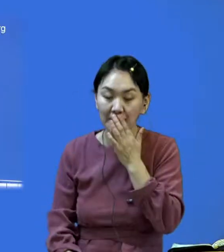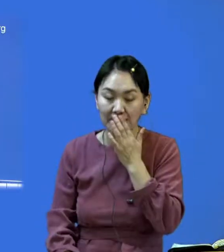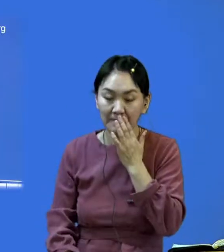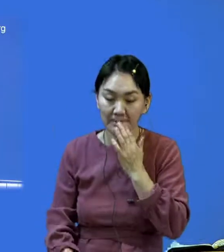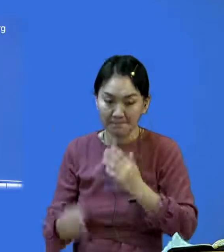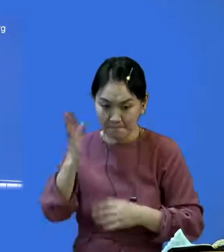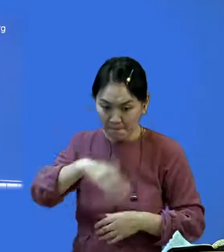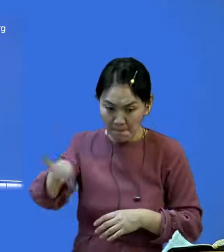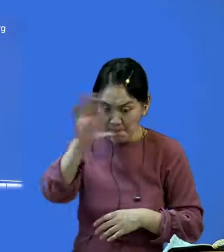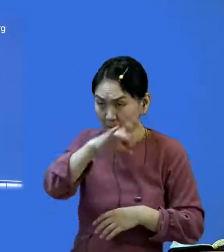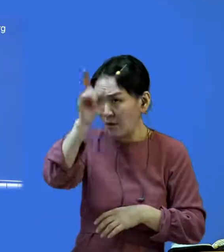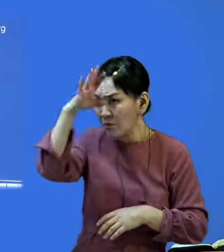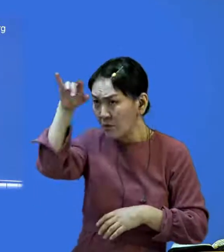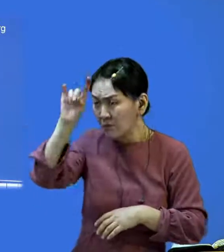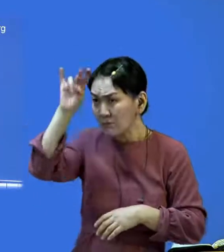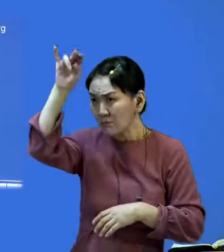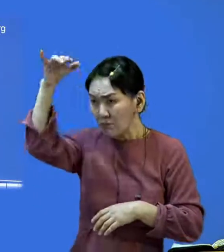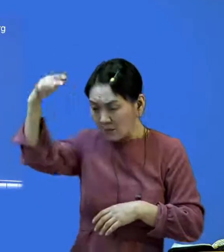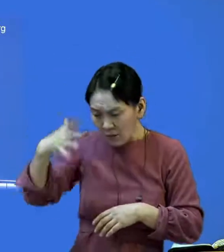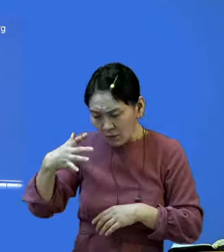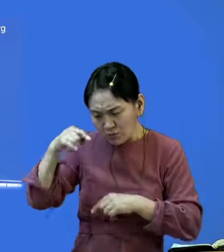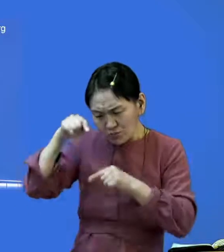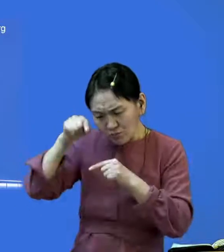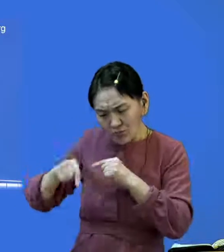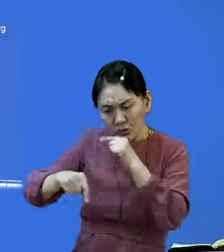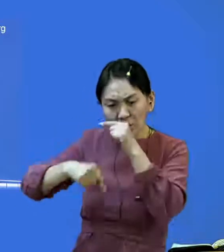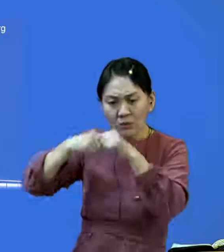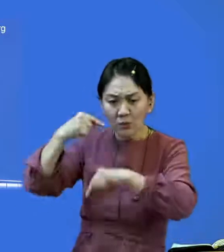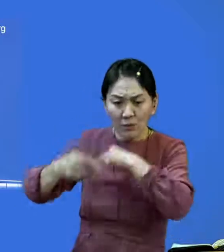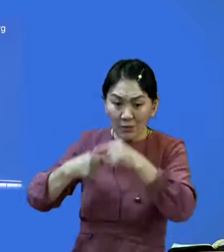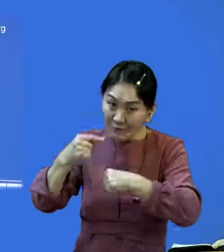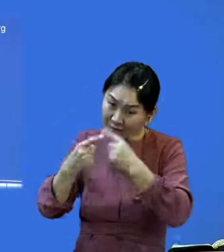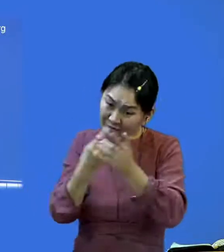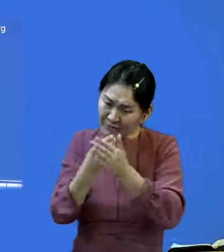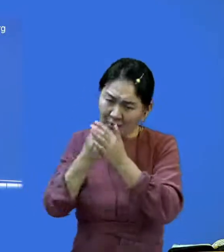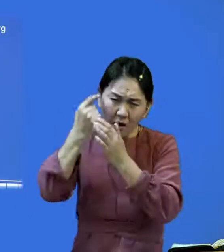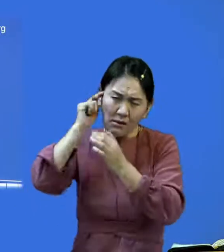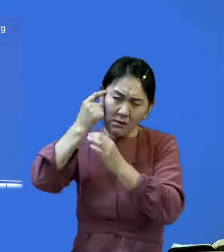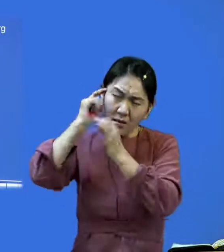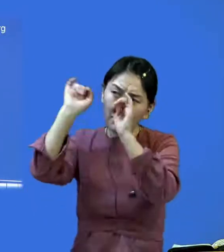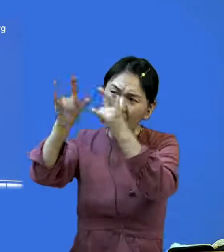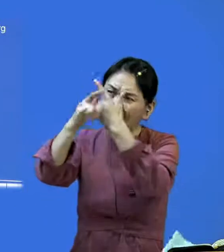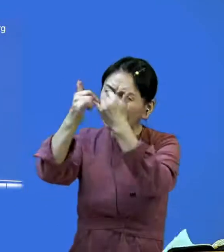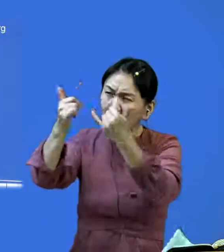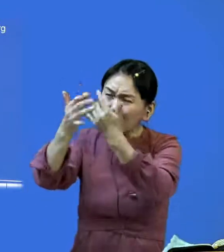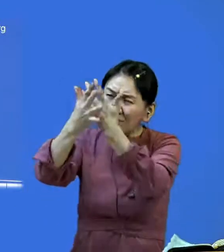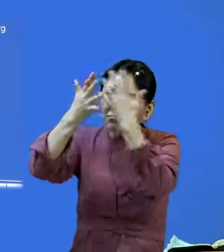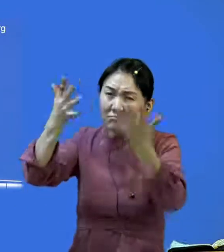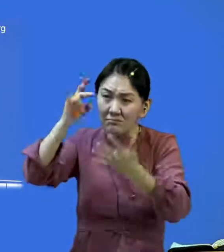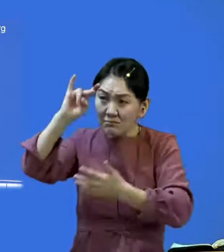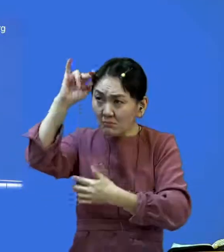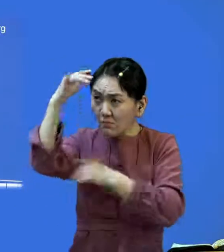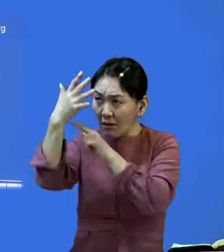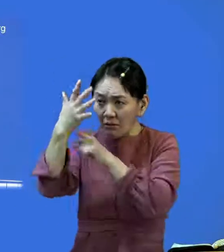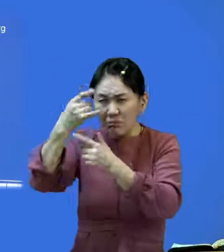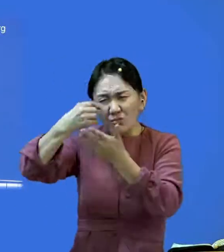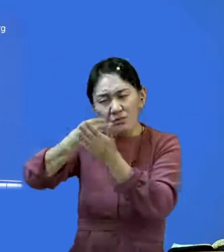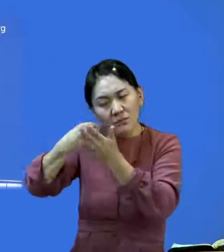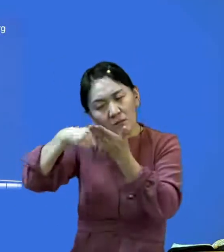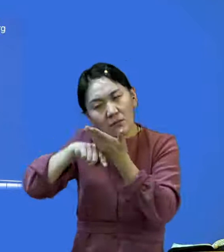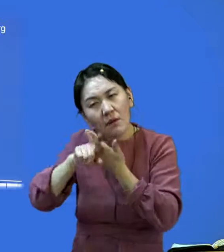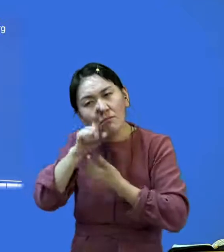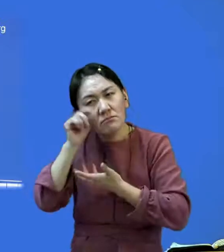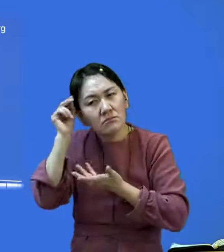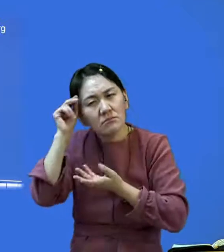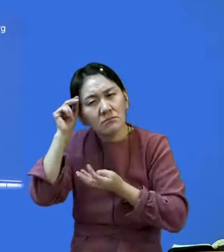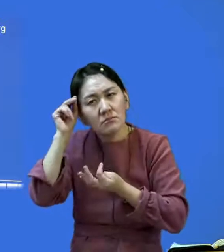Бид үхэн бурхны нэгүслийн талаарх тэр агуу нэгүслийг нь ухаарч мэдэх чинээгээр, талархах сэтгэл